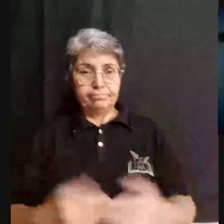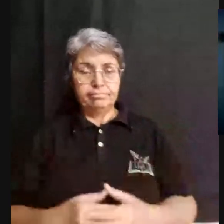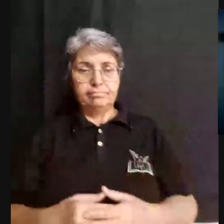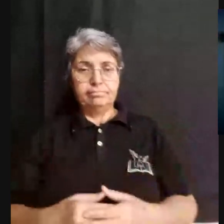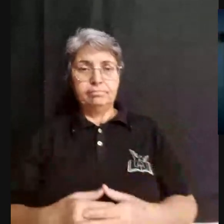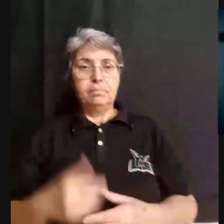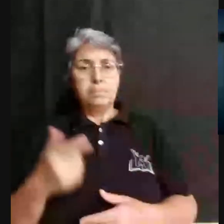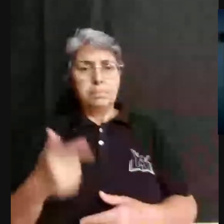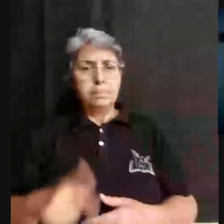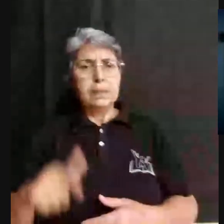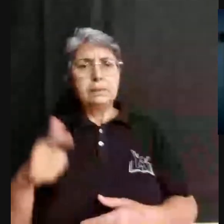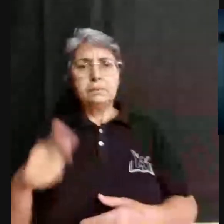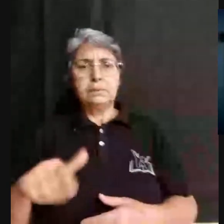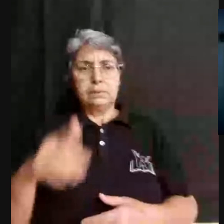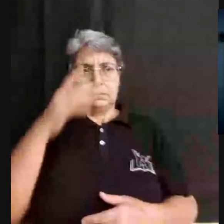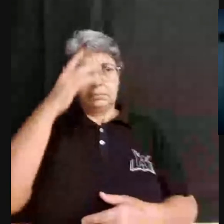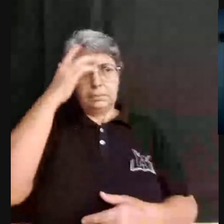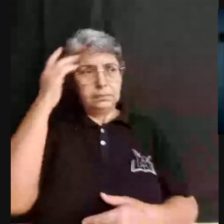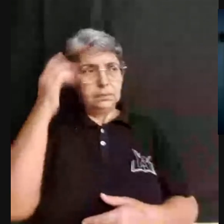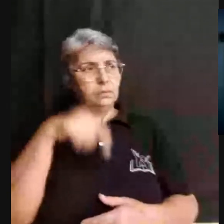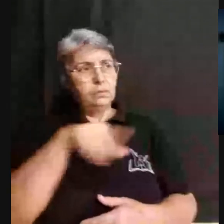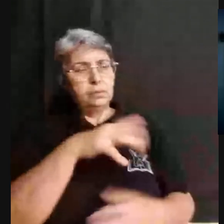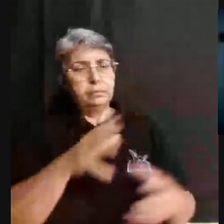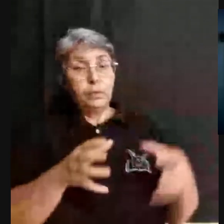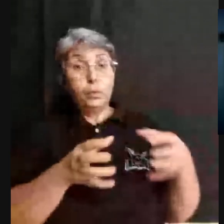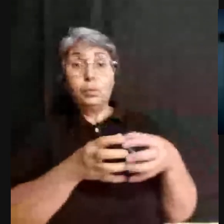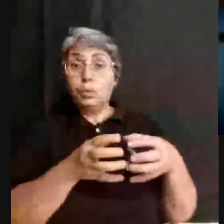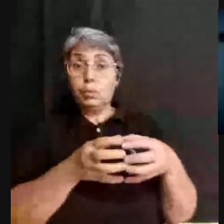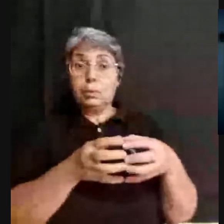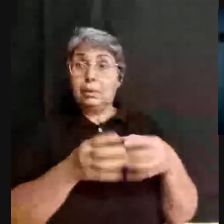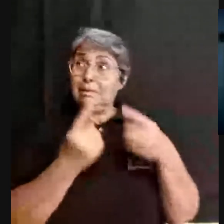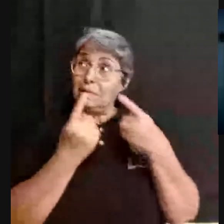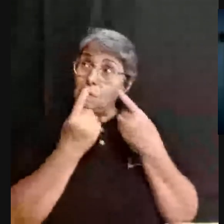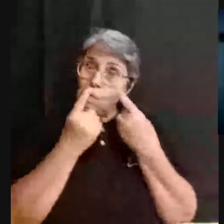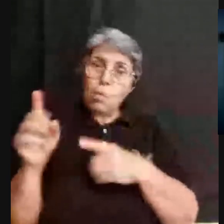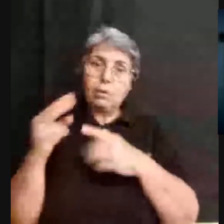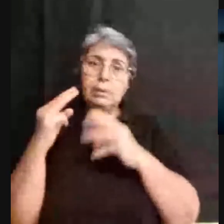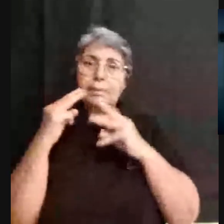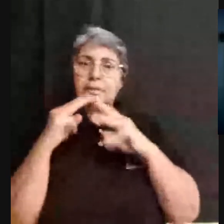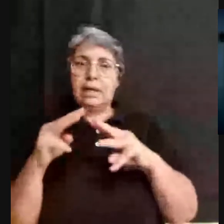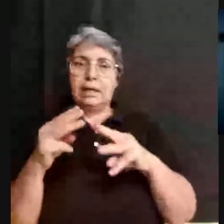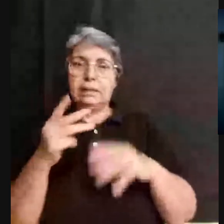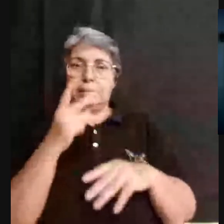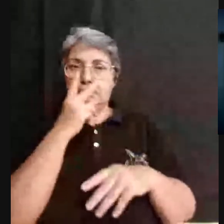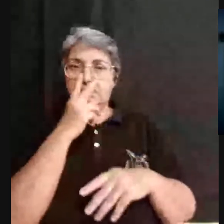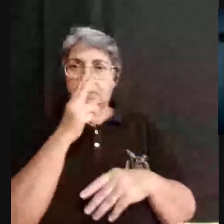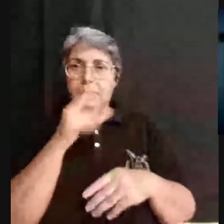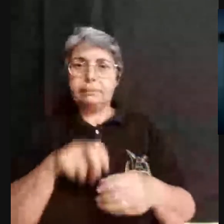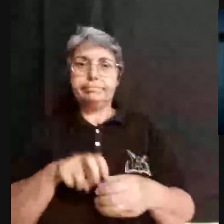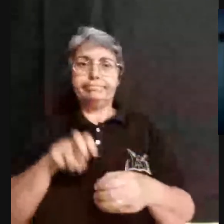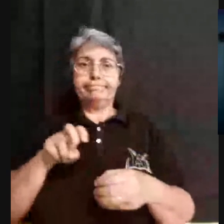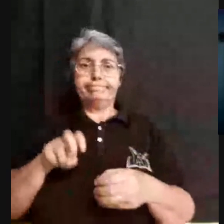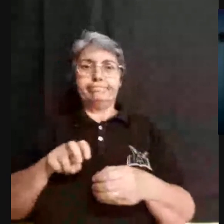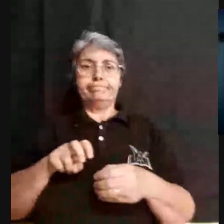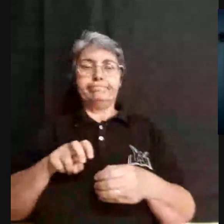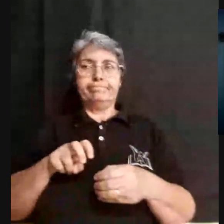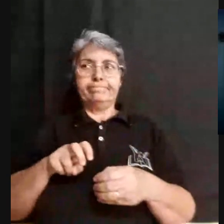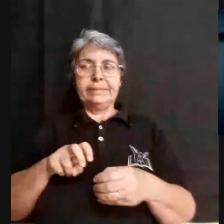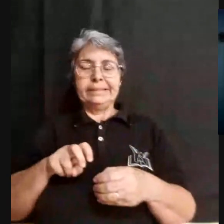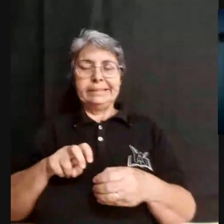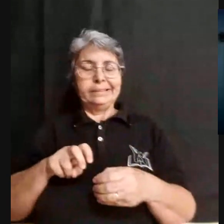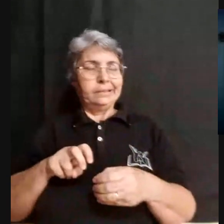se colocaram contra a mensagem tiveram que ao menos dar um passo para trás e